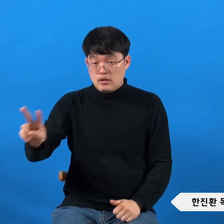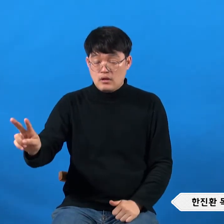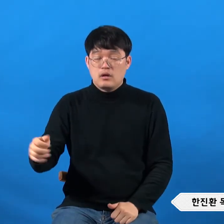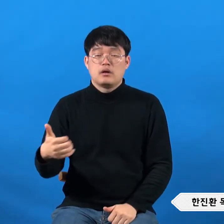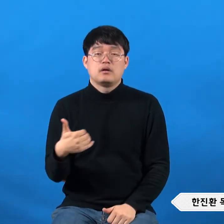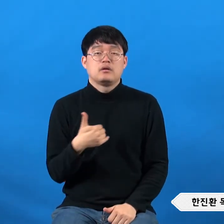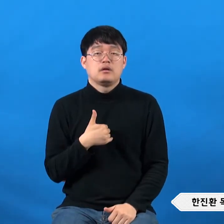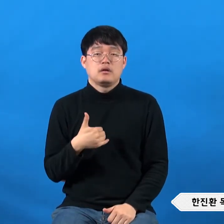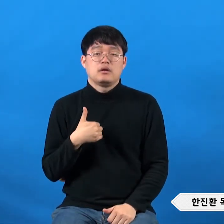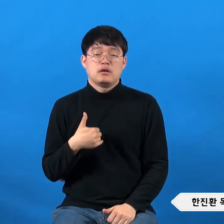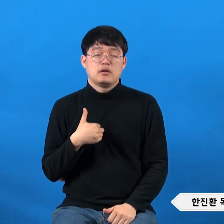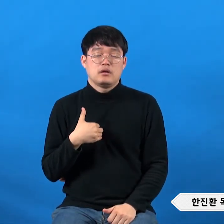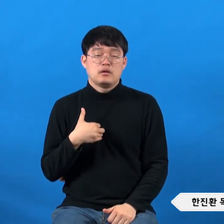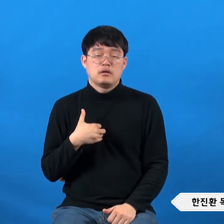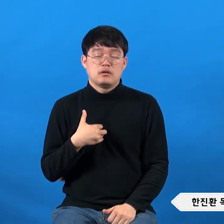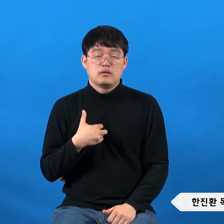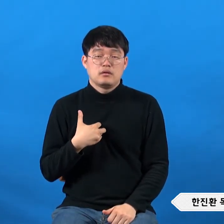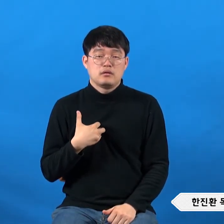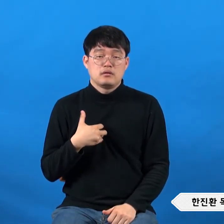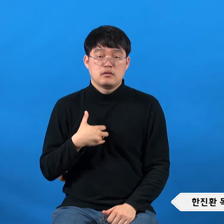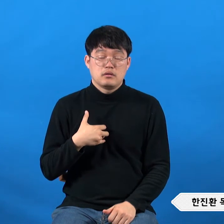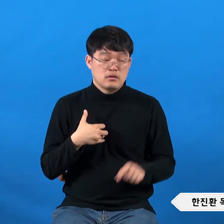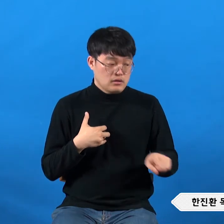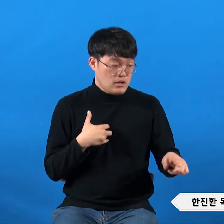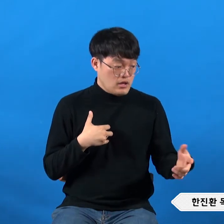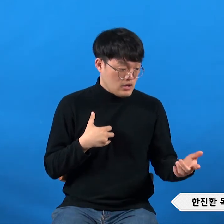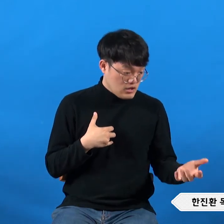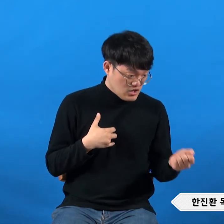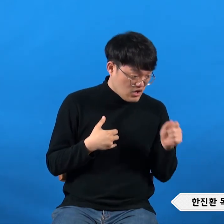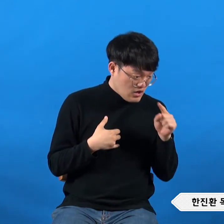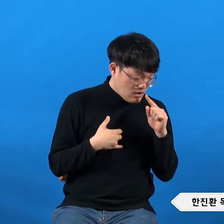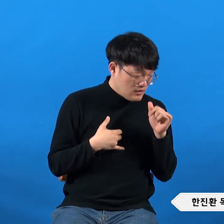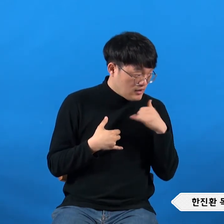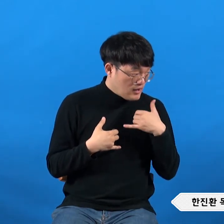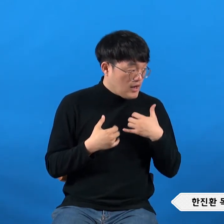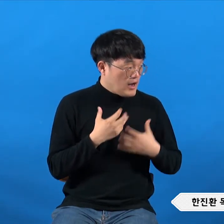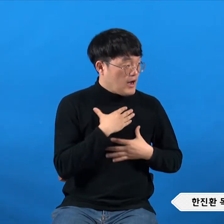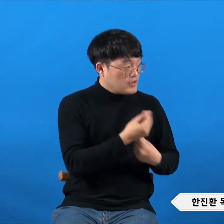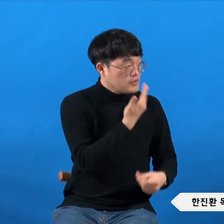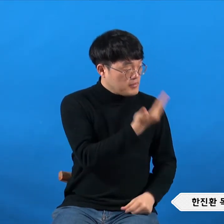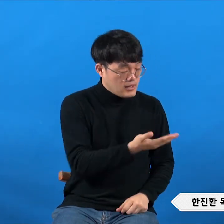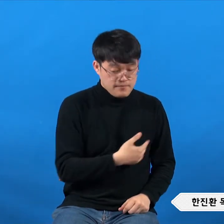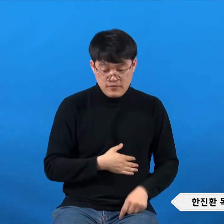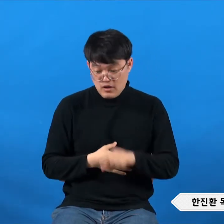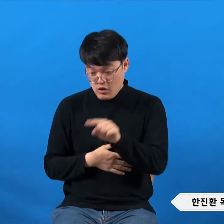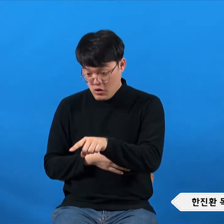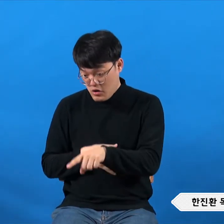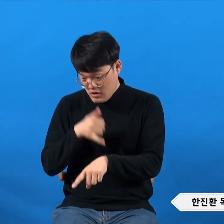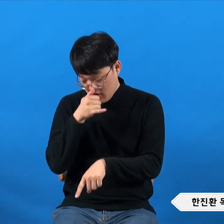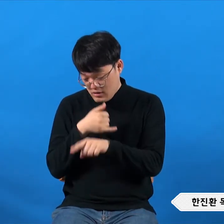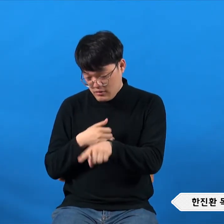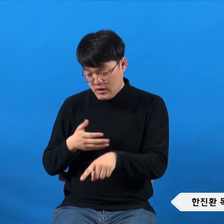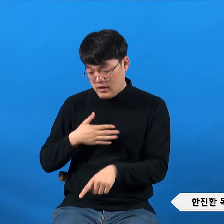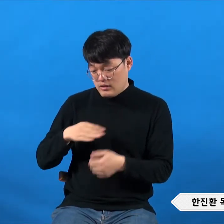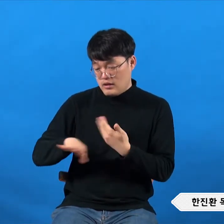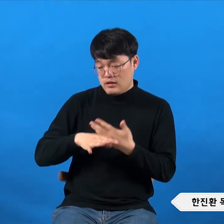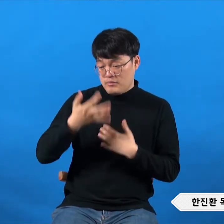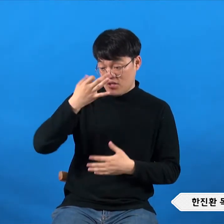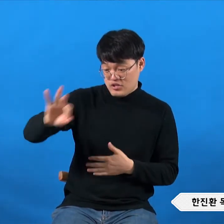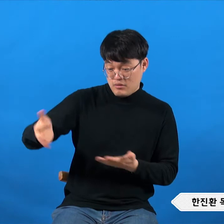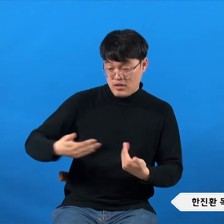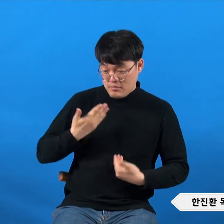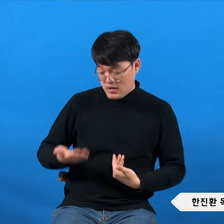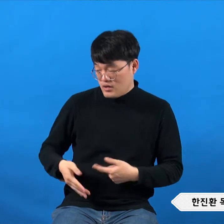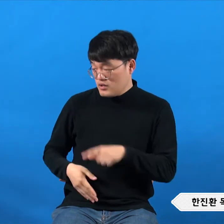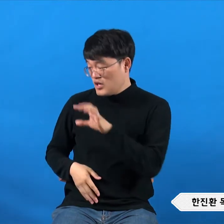안전이 보장된, 그것이 혹시 아닙니까? 이게 있어야 남들에게 그래도 좀 뻐기고 살지, 인정받고 살지, 그겁니까?